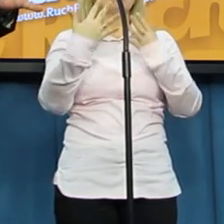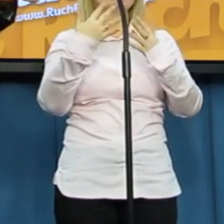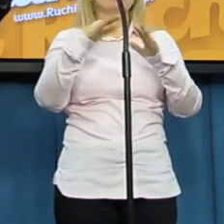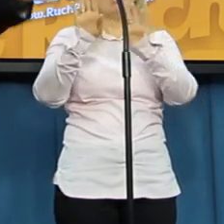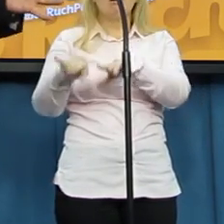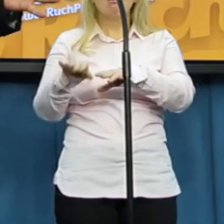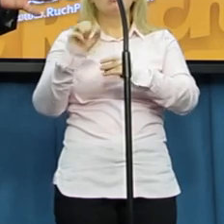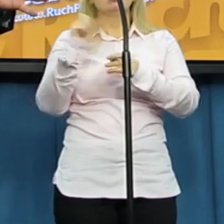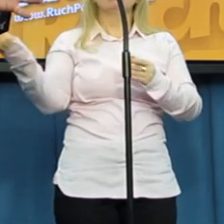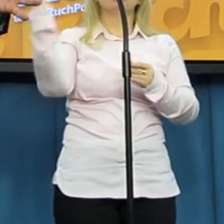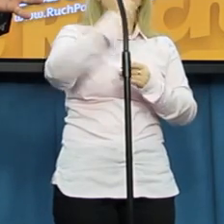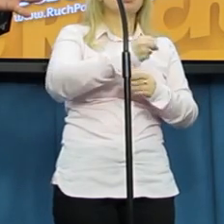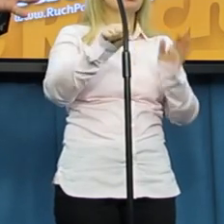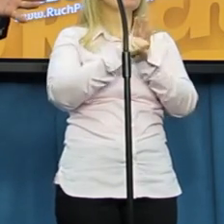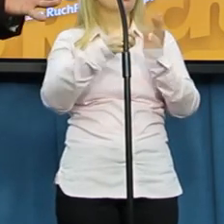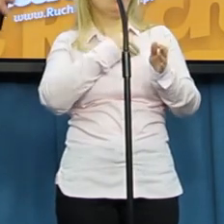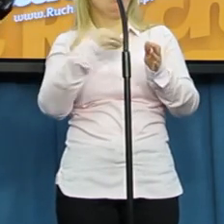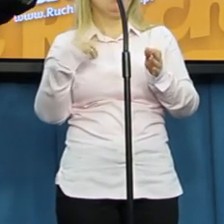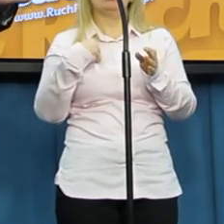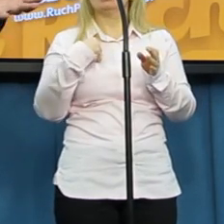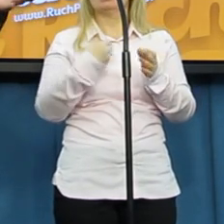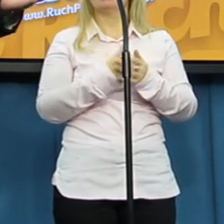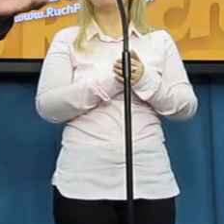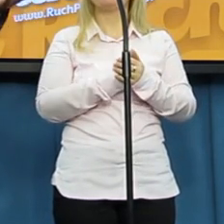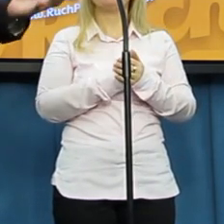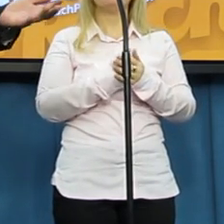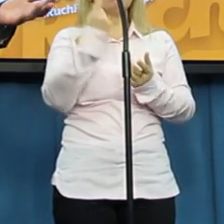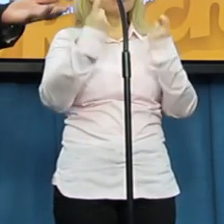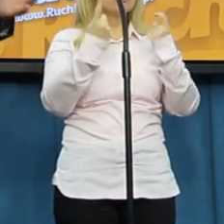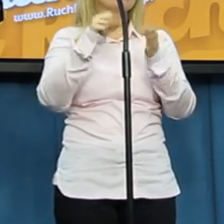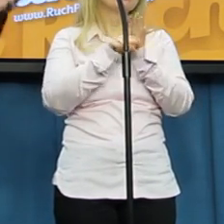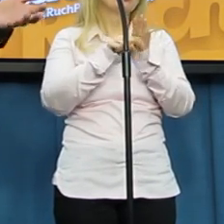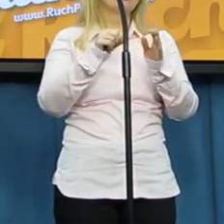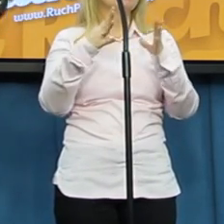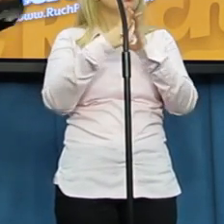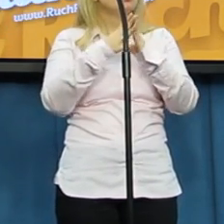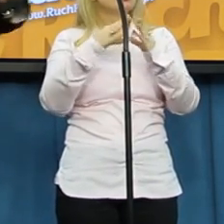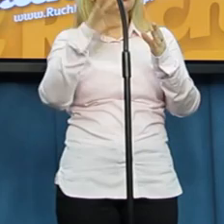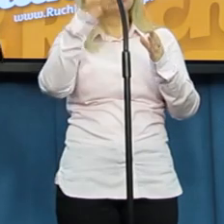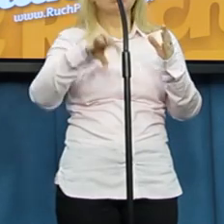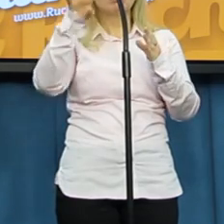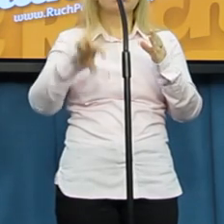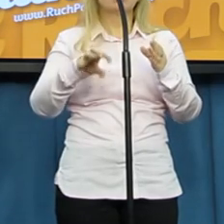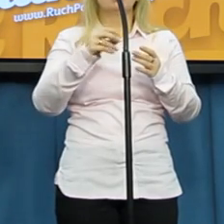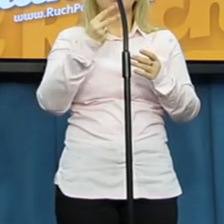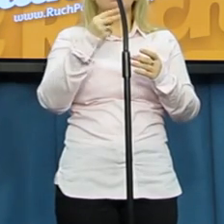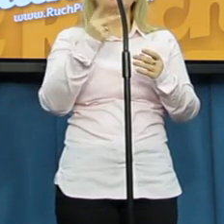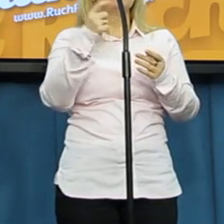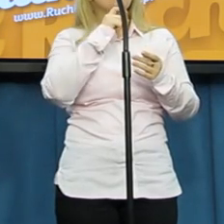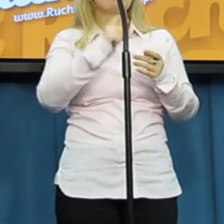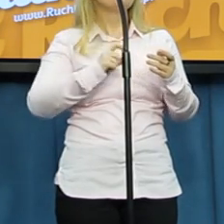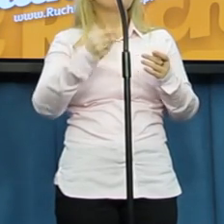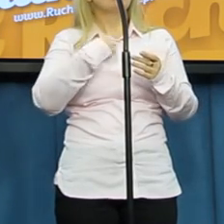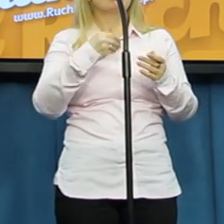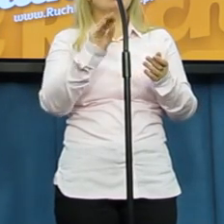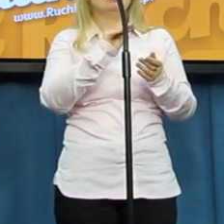który nazywa konkluzję szczytu. Najczęściej to jest gdzieś tak do 10 stron, bo więcej się biurokratom nie